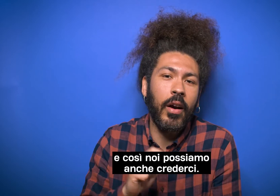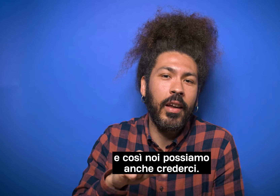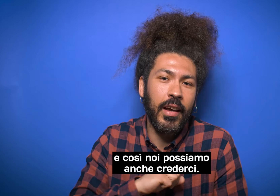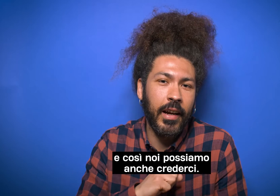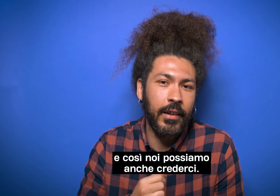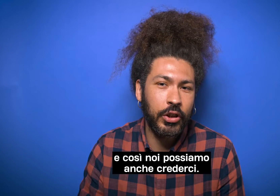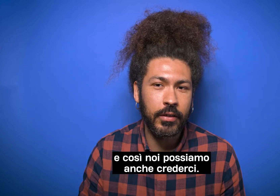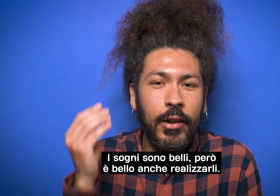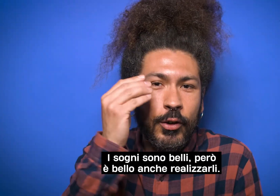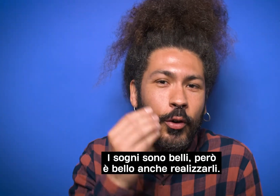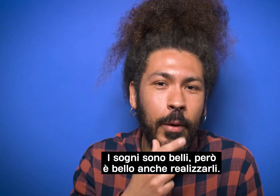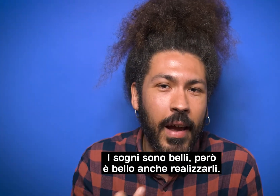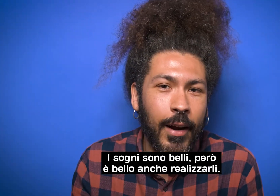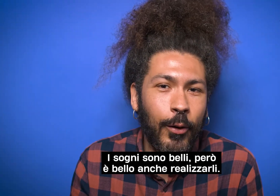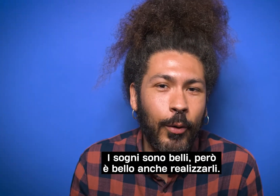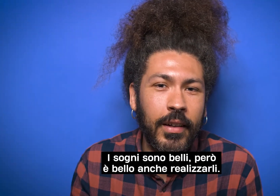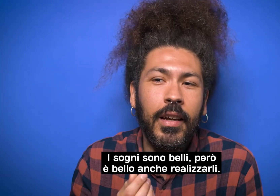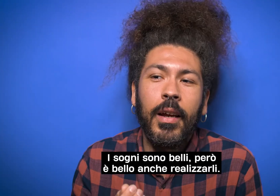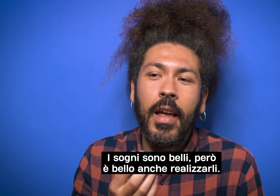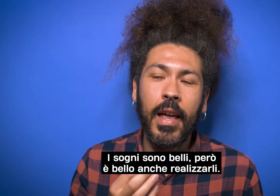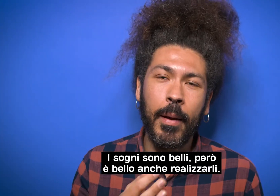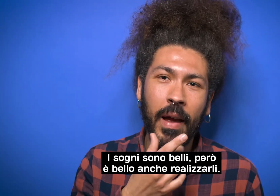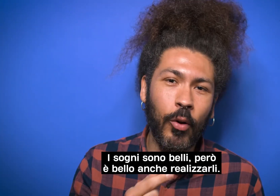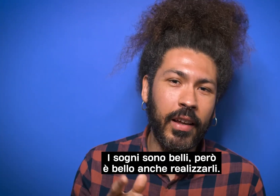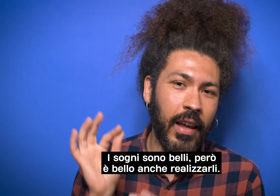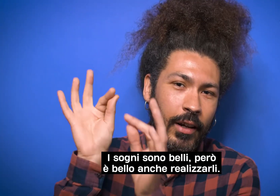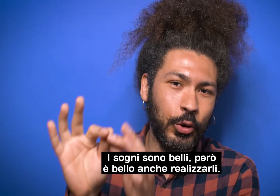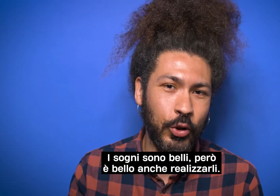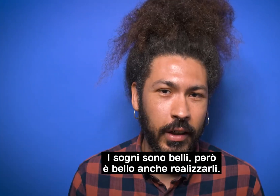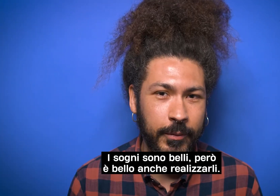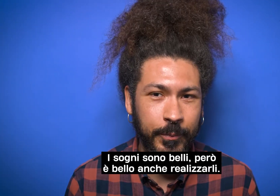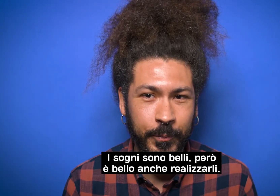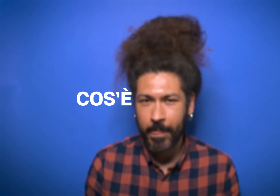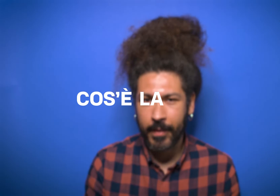anche crederci. Il sogno è bello, quindi è bello anche raggiungere.